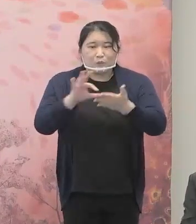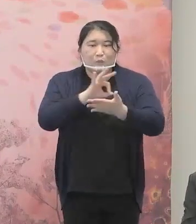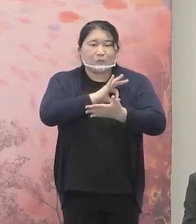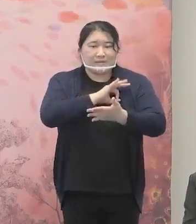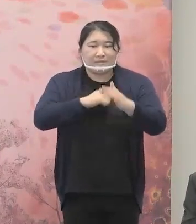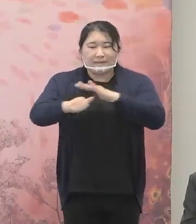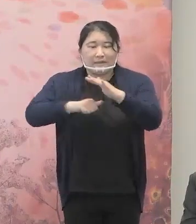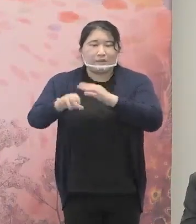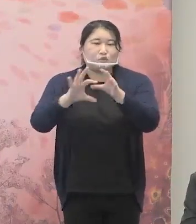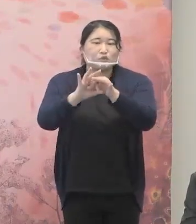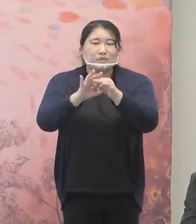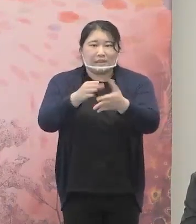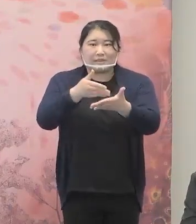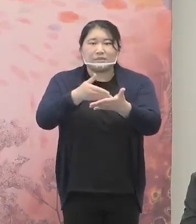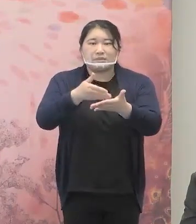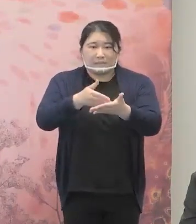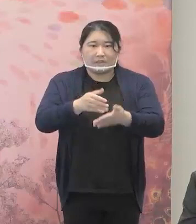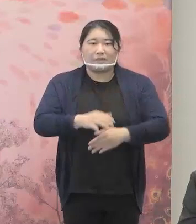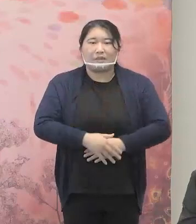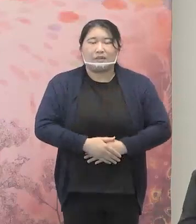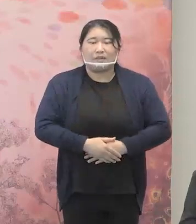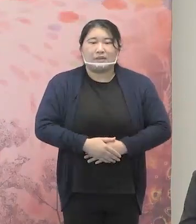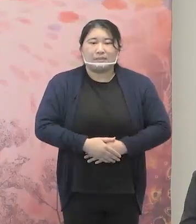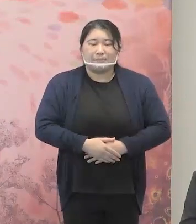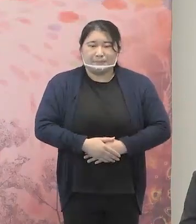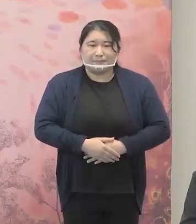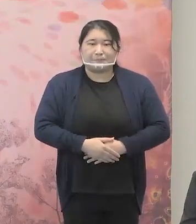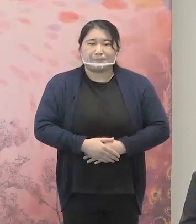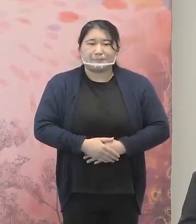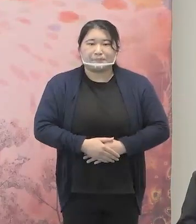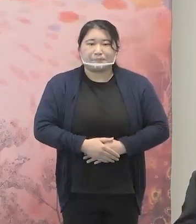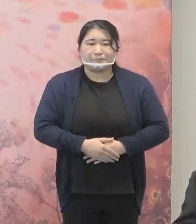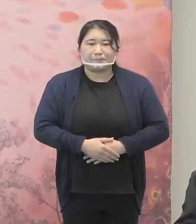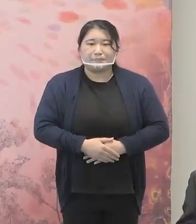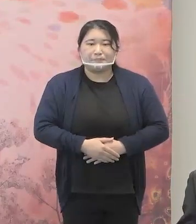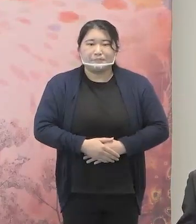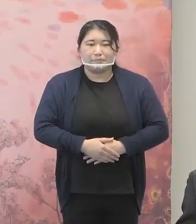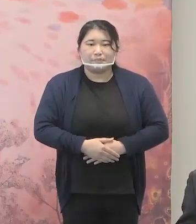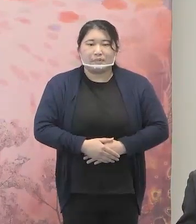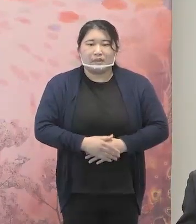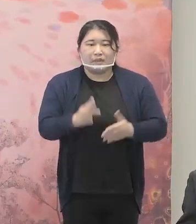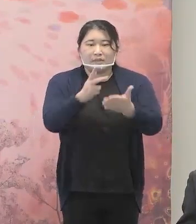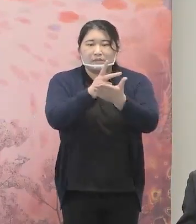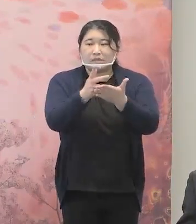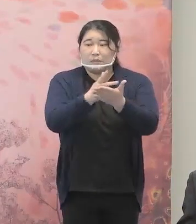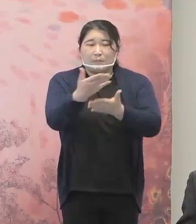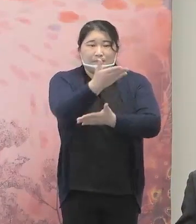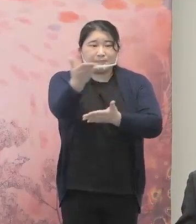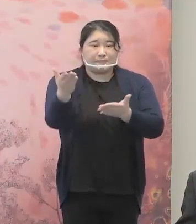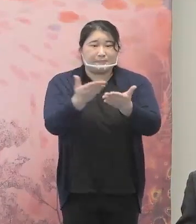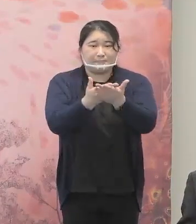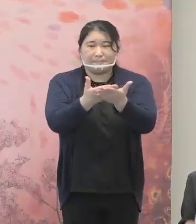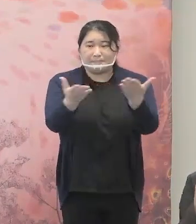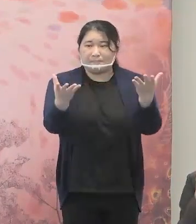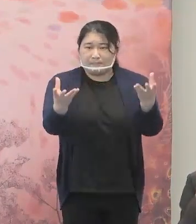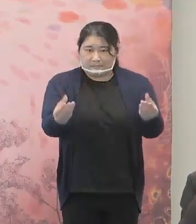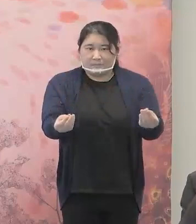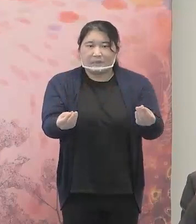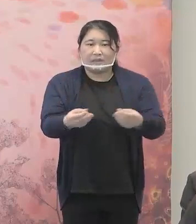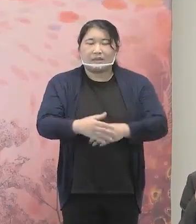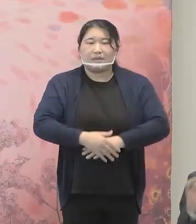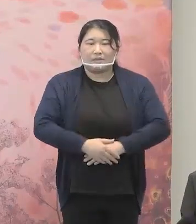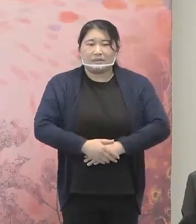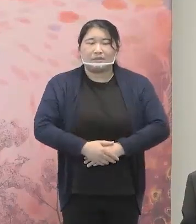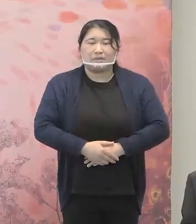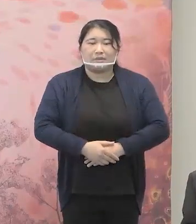から申し上げていきたいと思います。お手元に記者クラブの皆さんにお手元で資料を